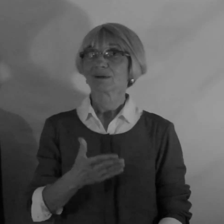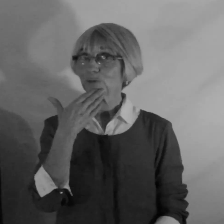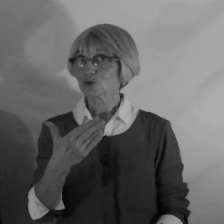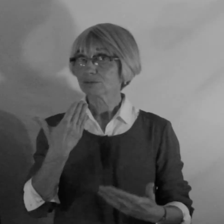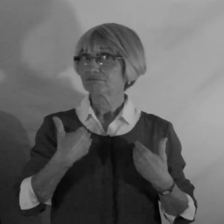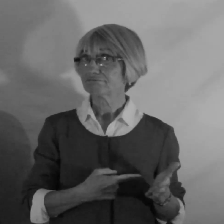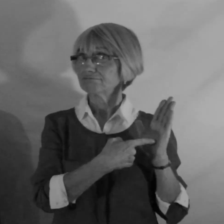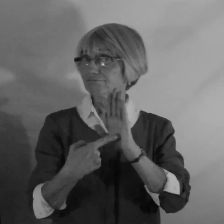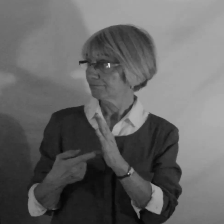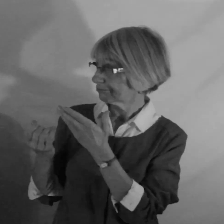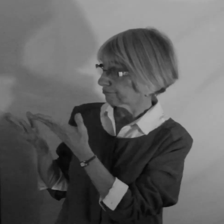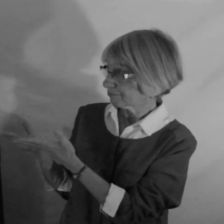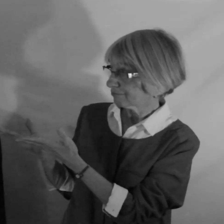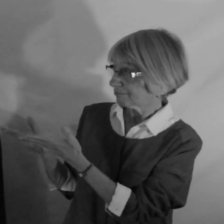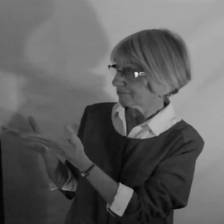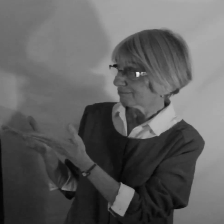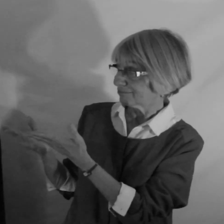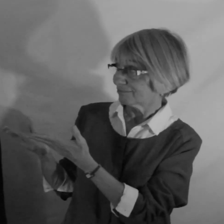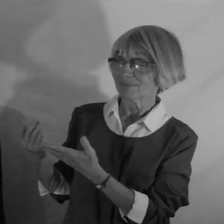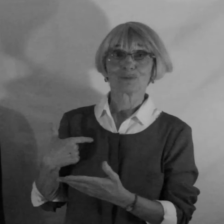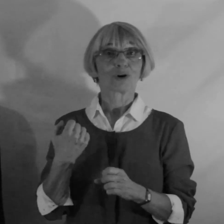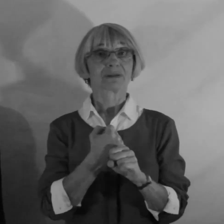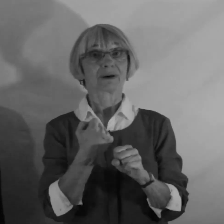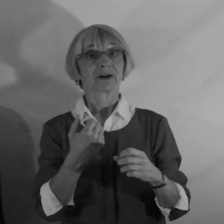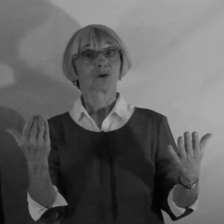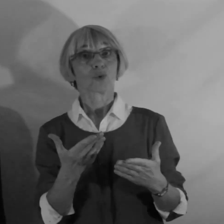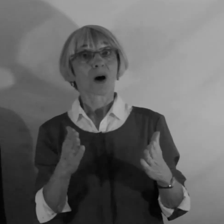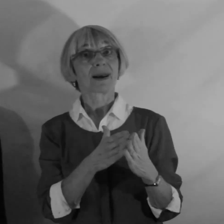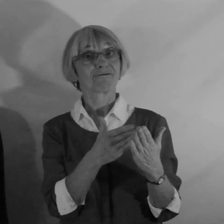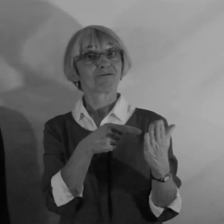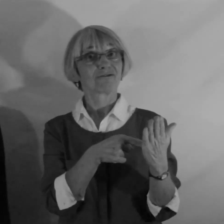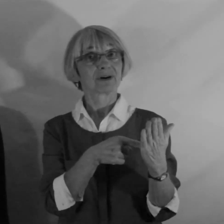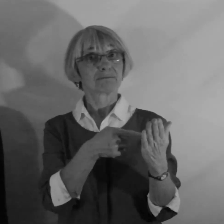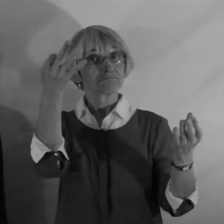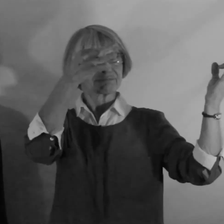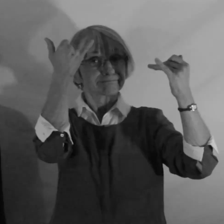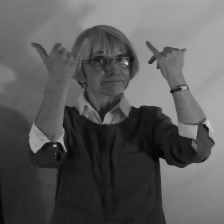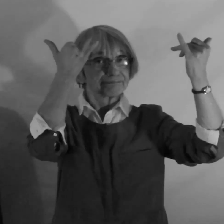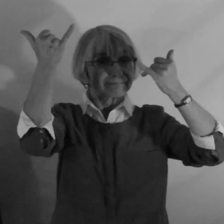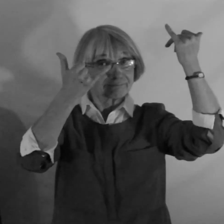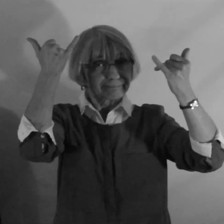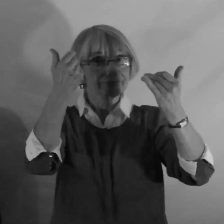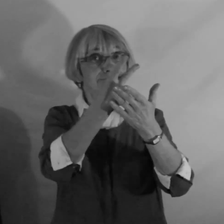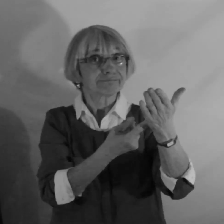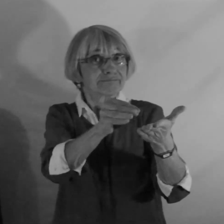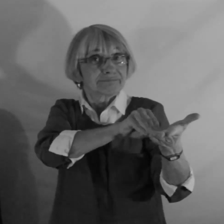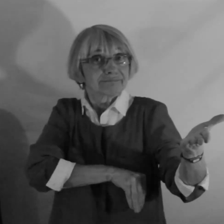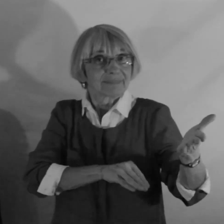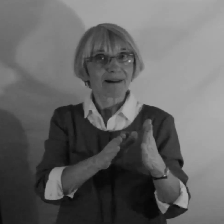Bonjour, je me présente, je suis Pénélope, auteur-illustrateur, je conçois, j'écris et dessine des